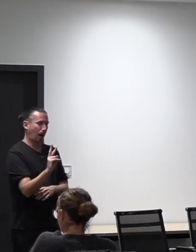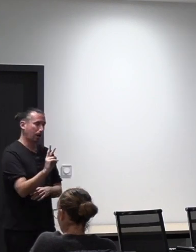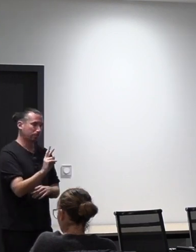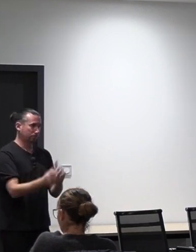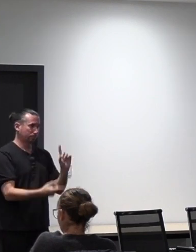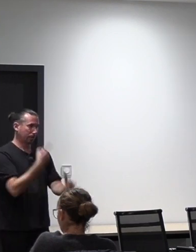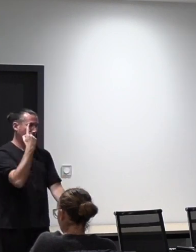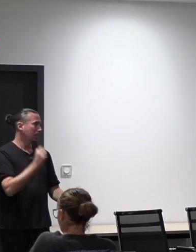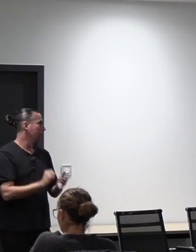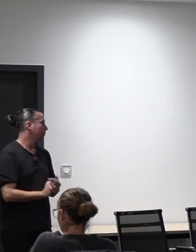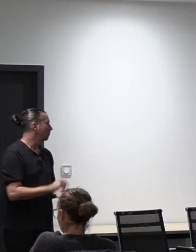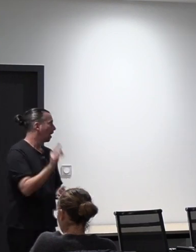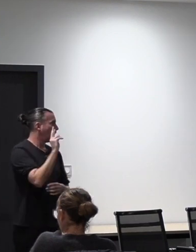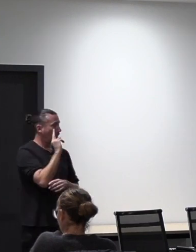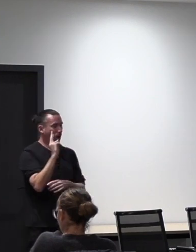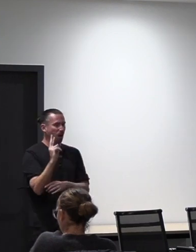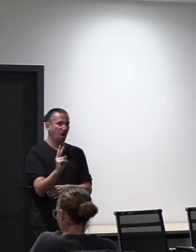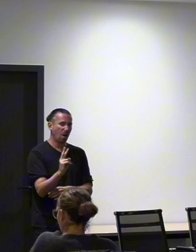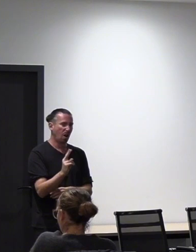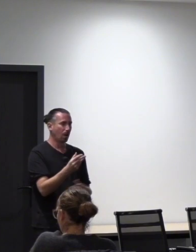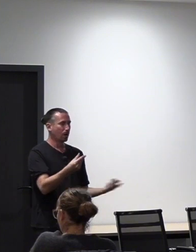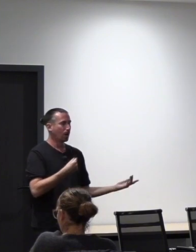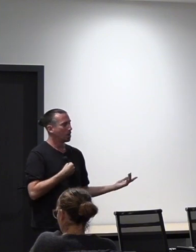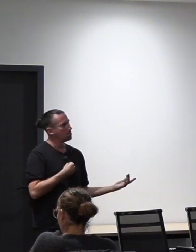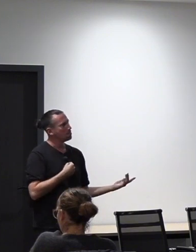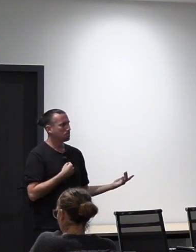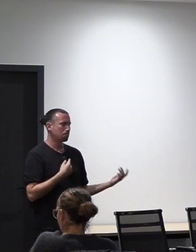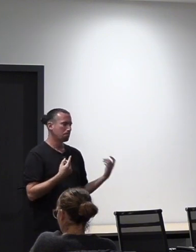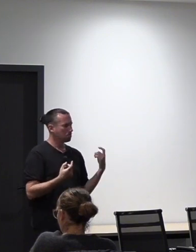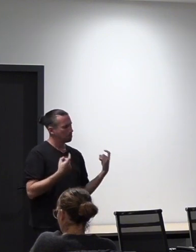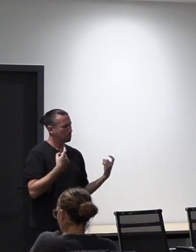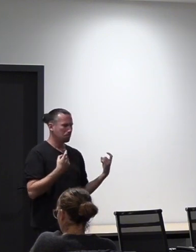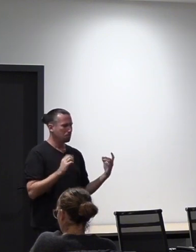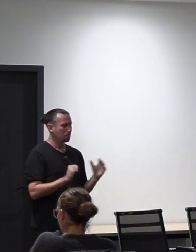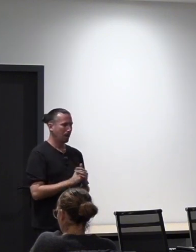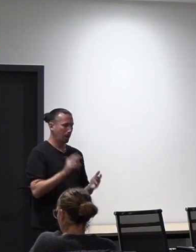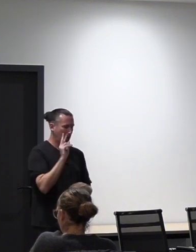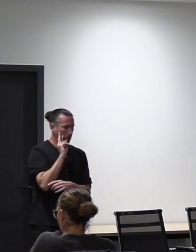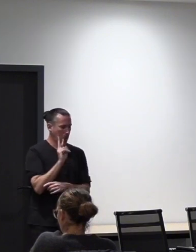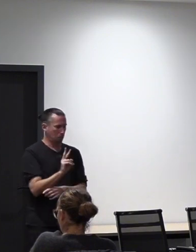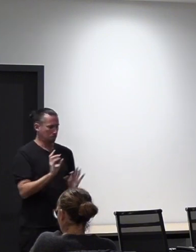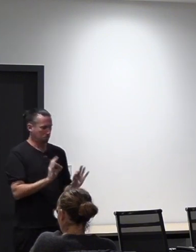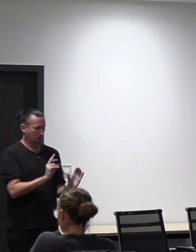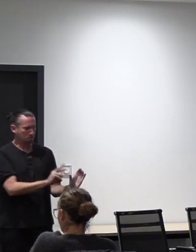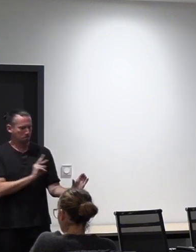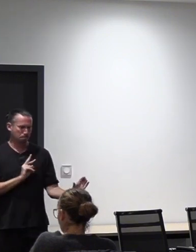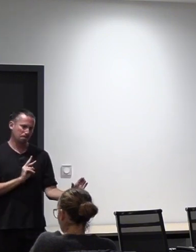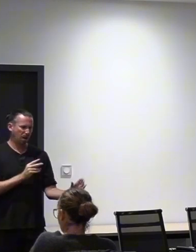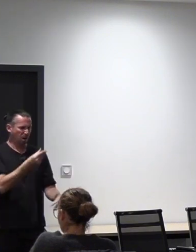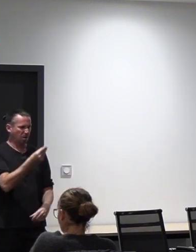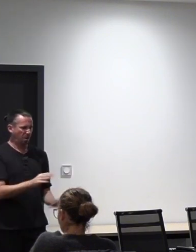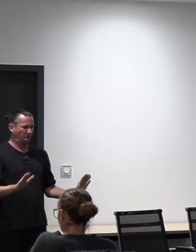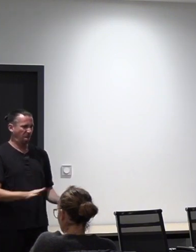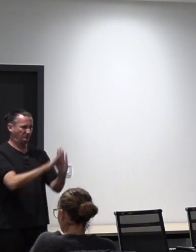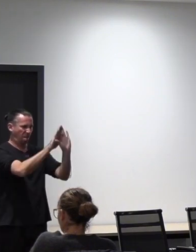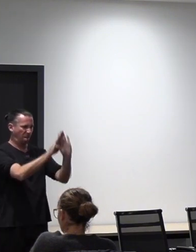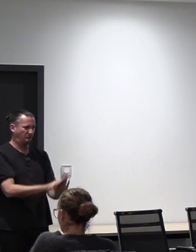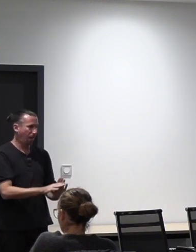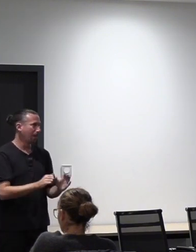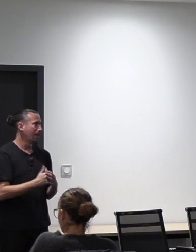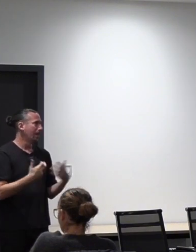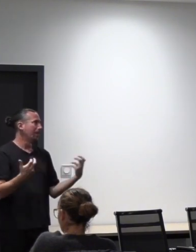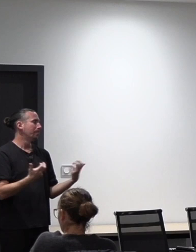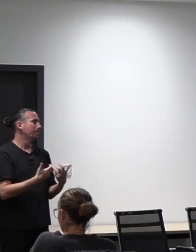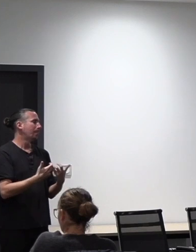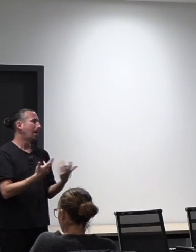regard lévinassien qui est le regard qui envisage et le regard objectif qui dévisage. Quand vous êtes amoureux